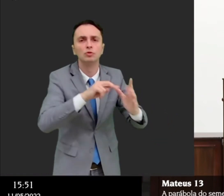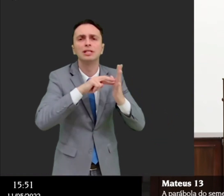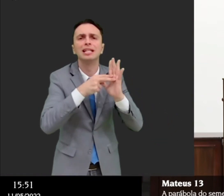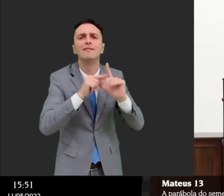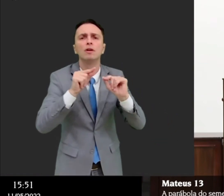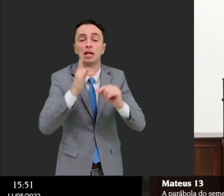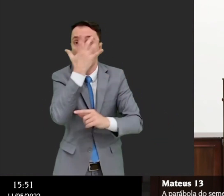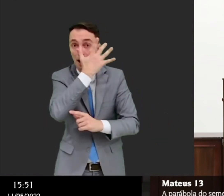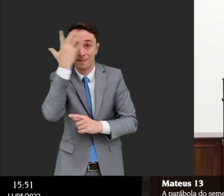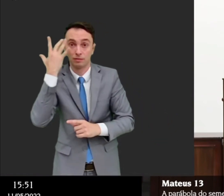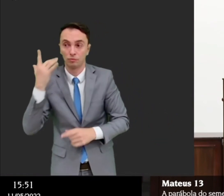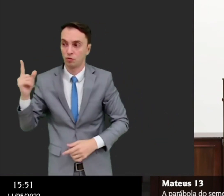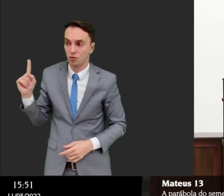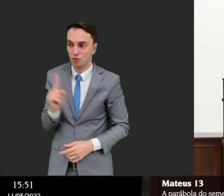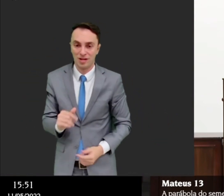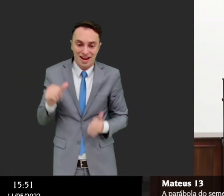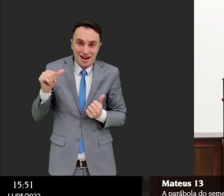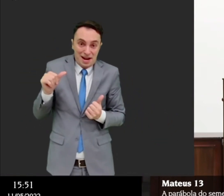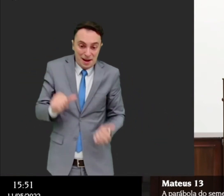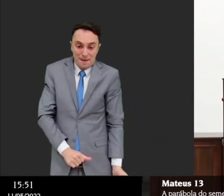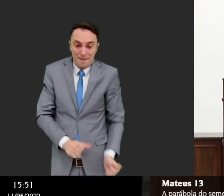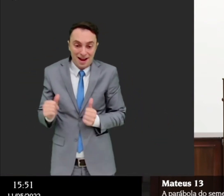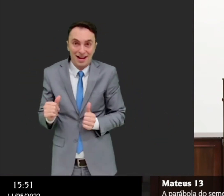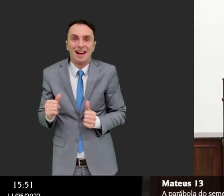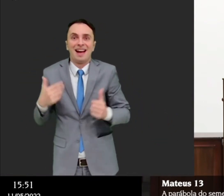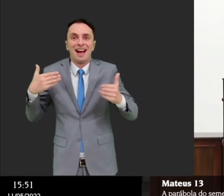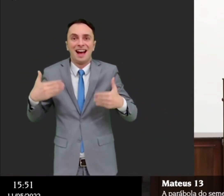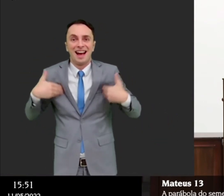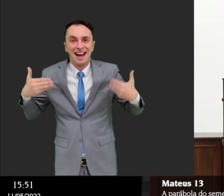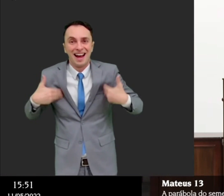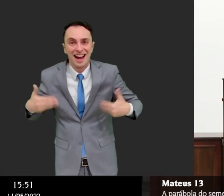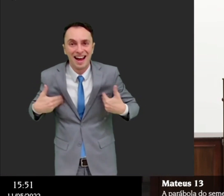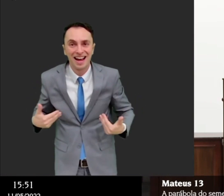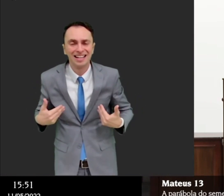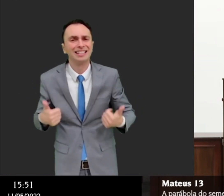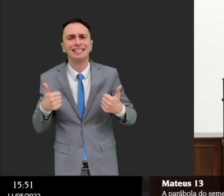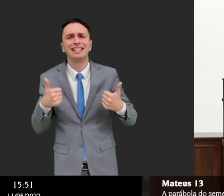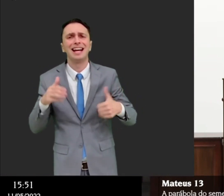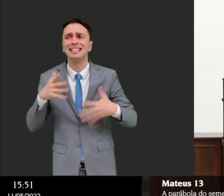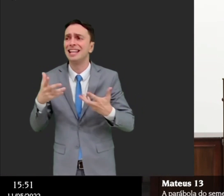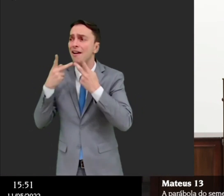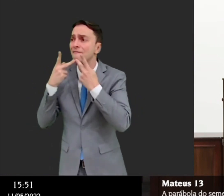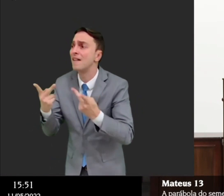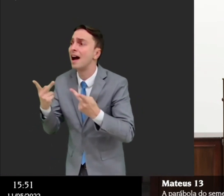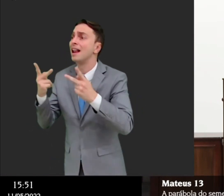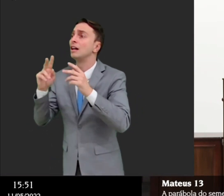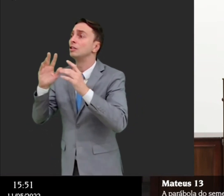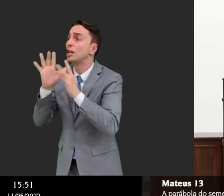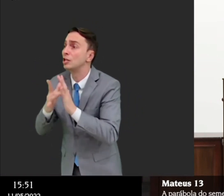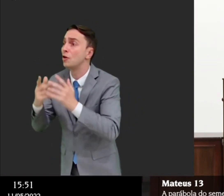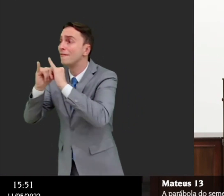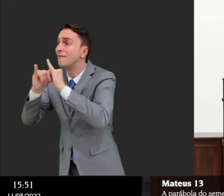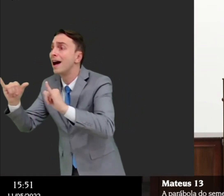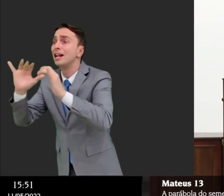fervorosos, e vêm tão cheio de alegria e que quer anunciar palavras vezes para todo mundo. E